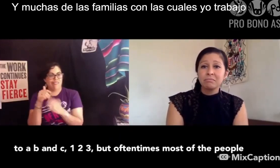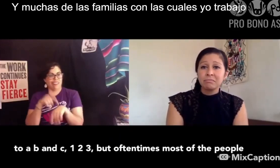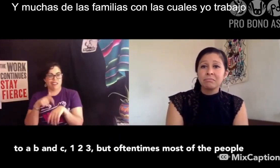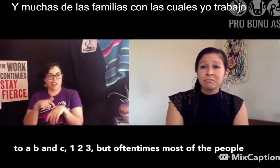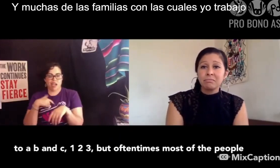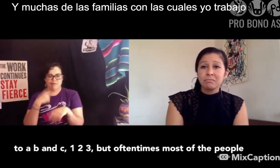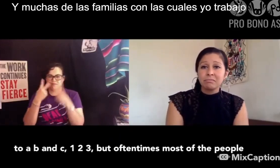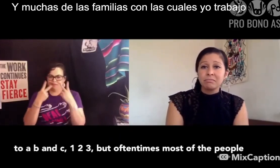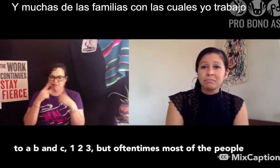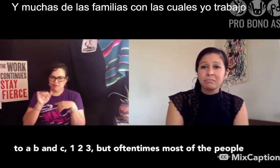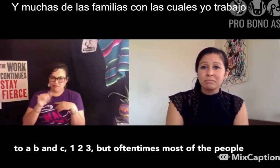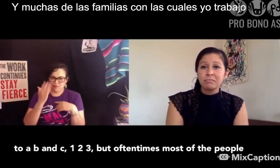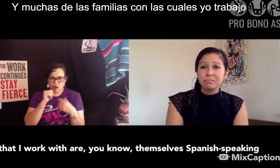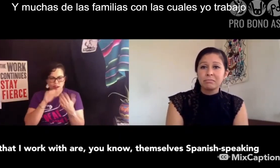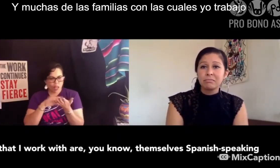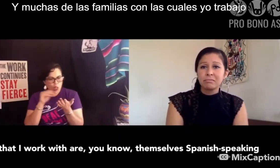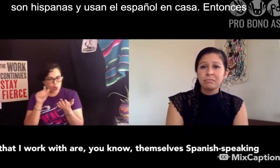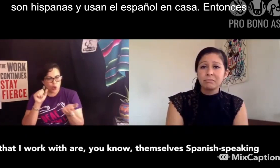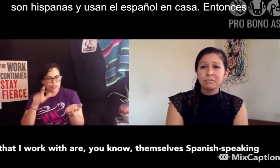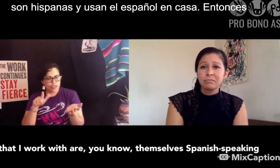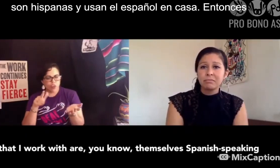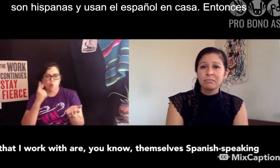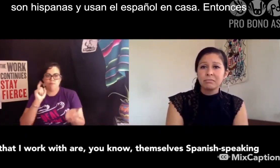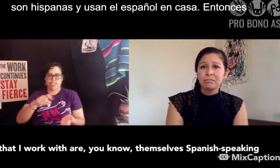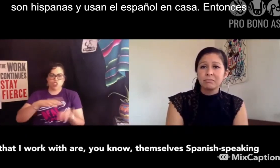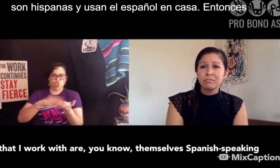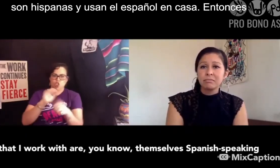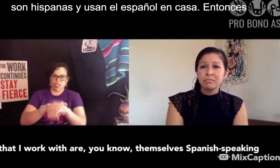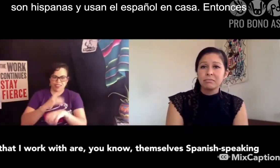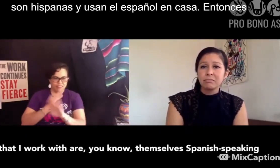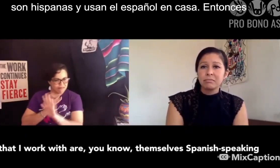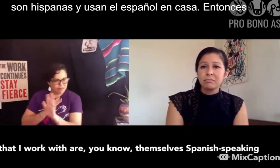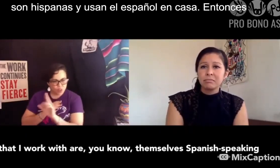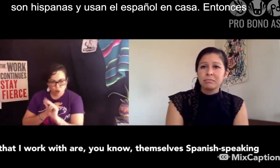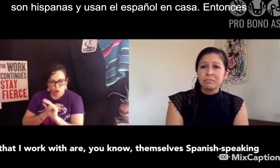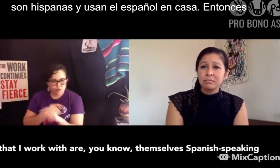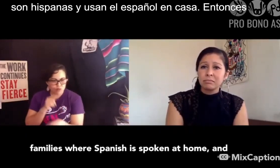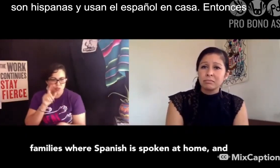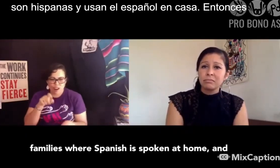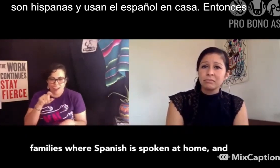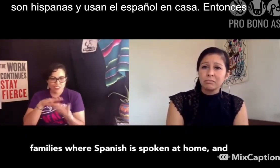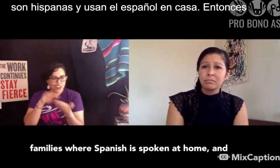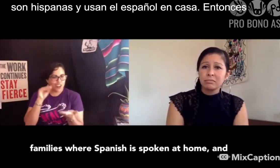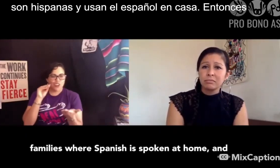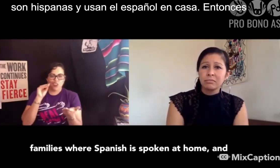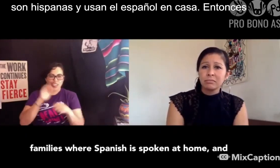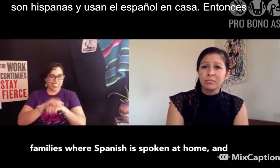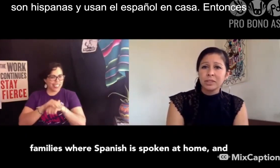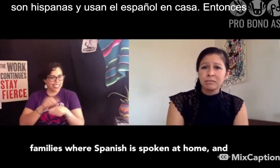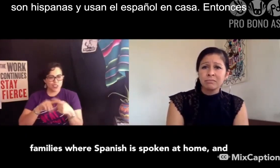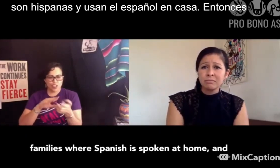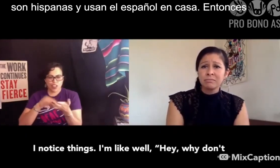las familias con las cuales yo trabajo son hispanas y usan el español